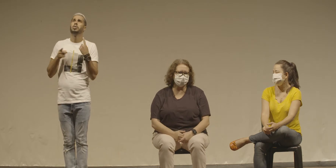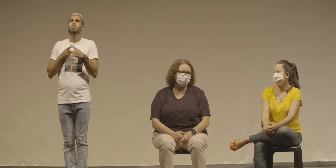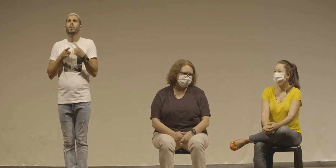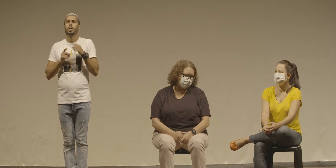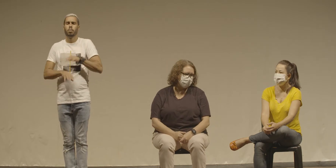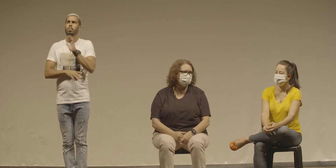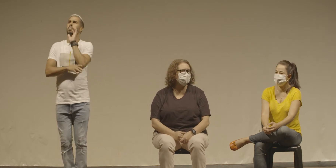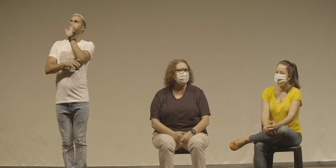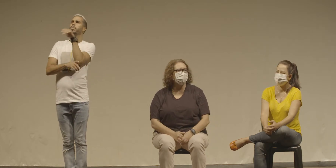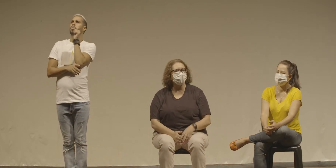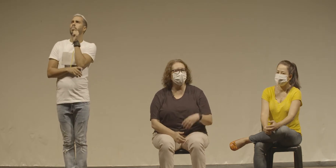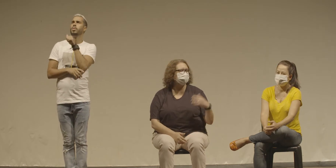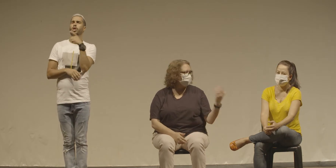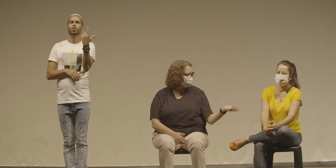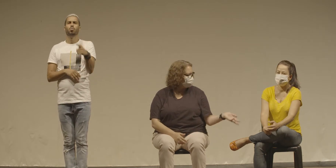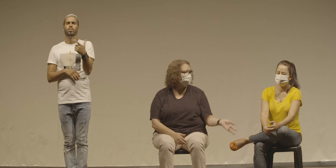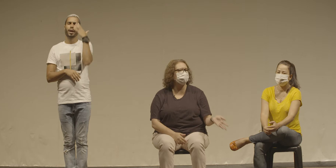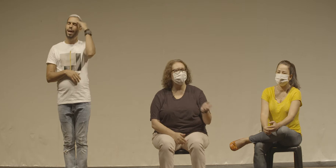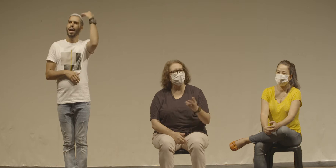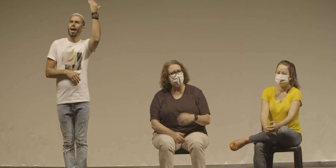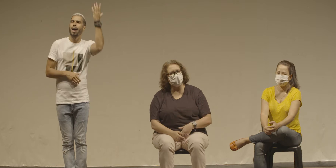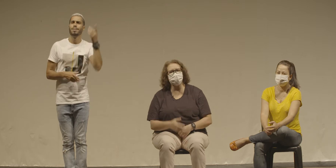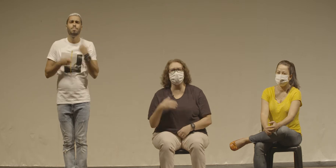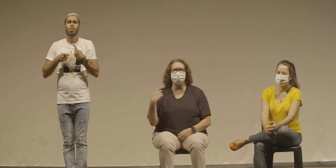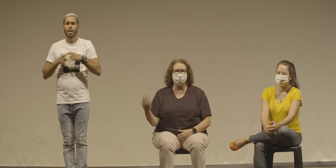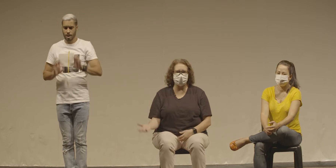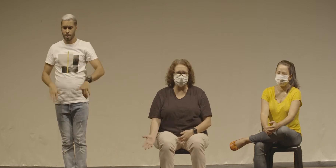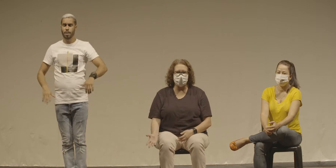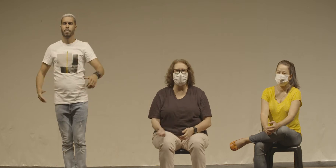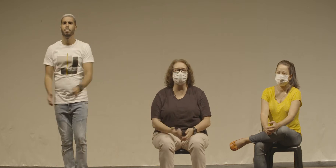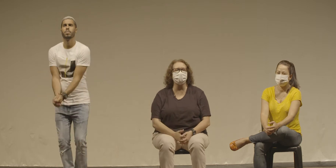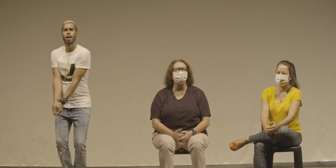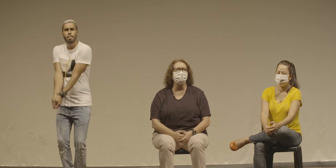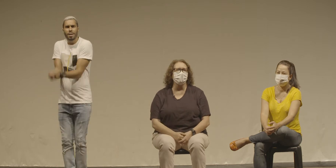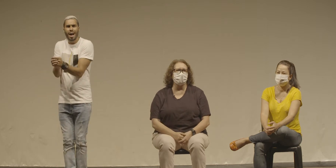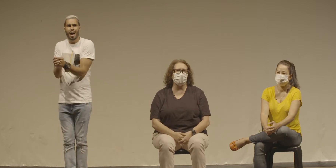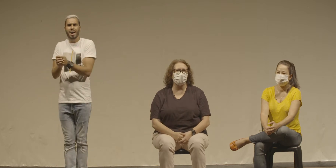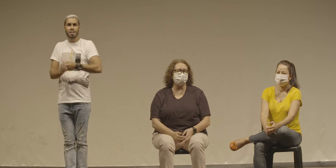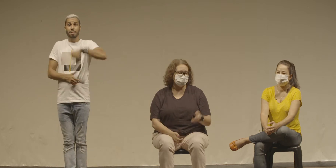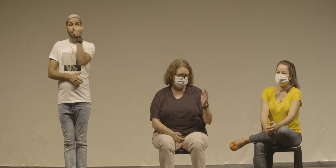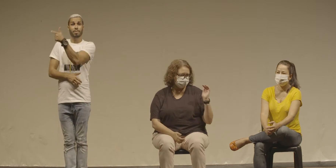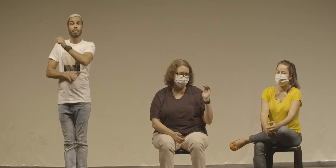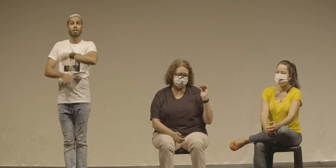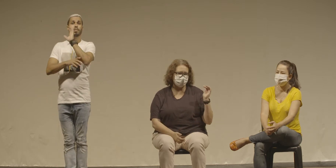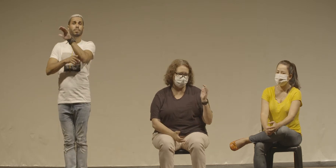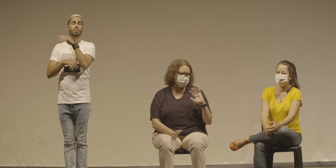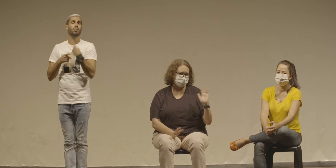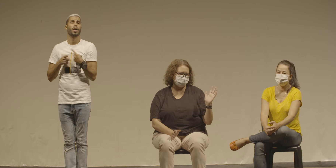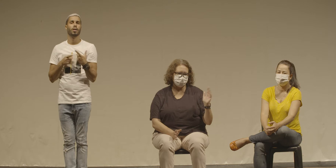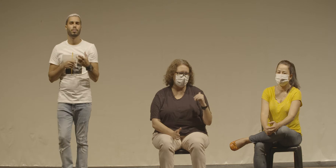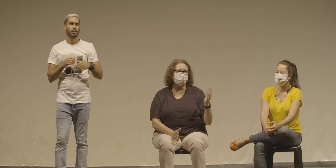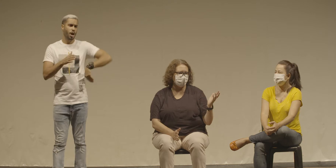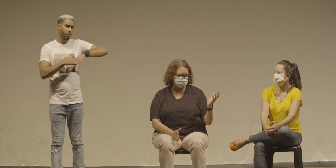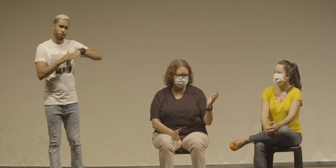tanta visibilidade? Por que o vôlei tem mais visibilidade que o basquete? A gente nem fala de futebol,